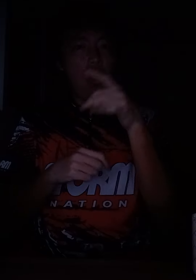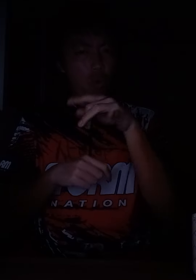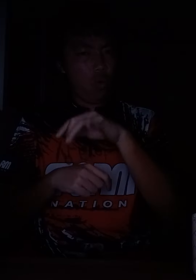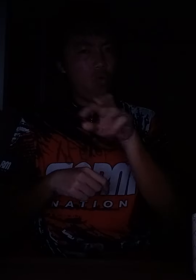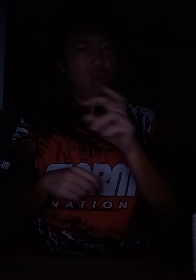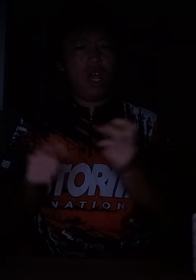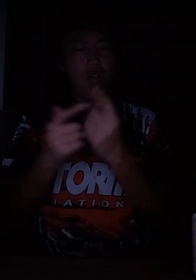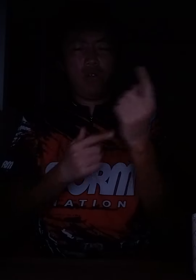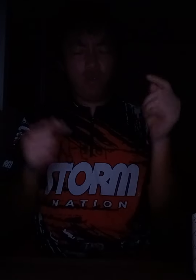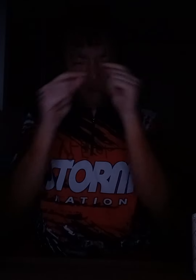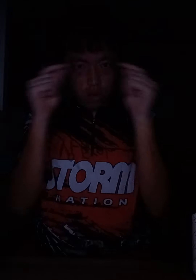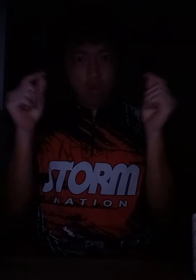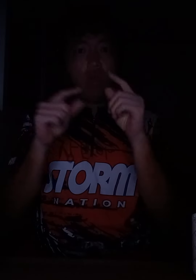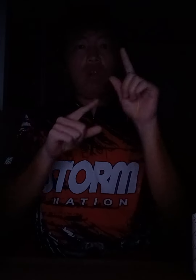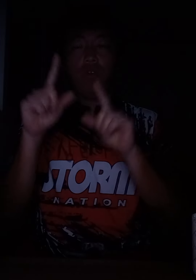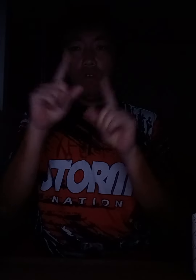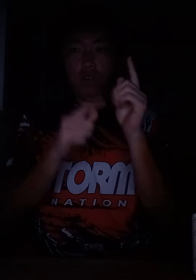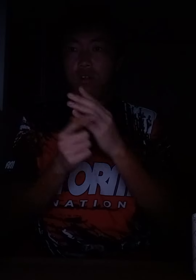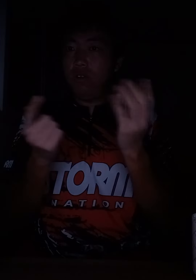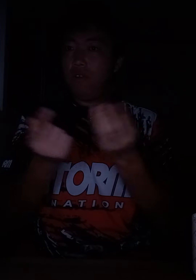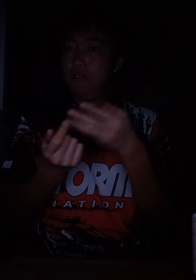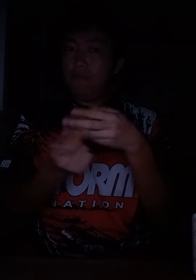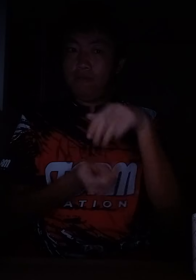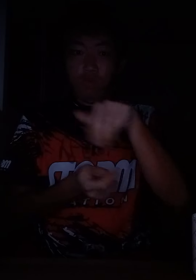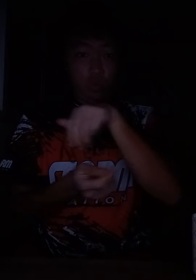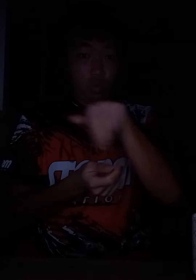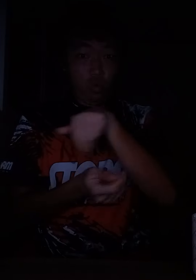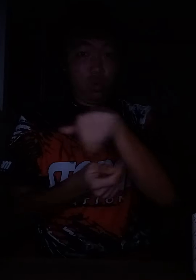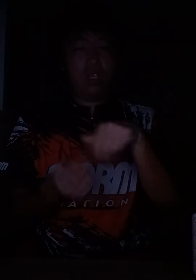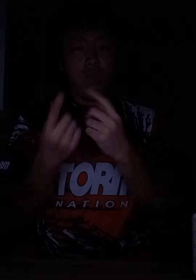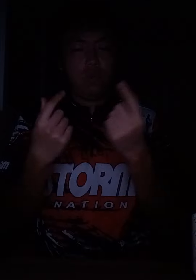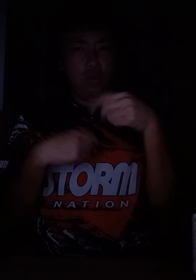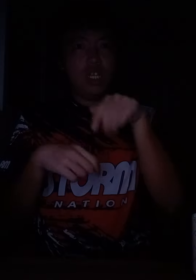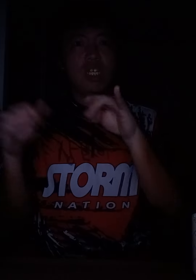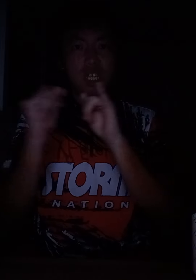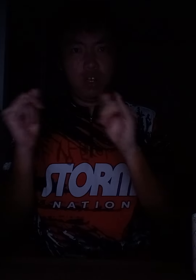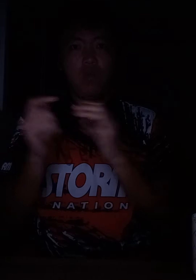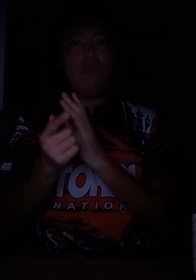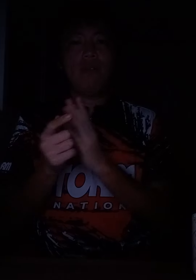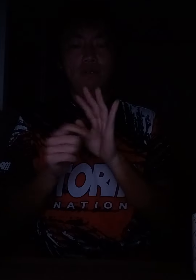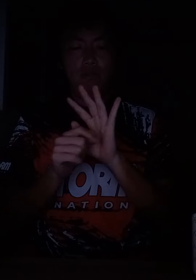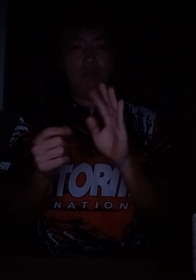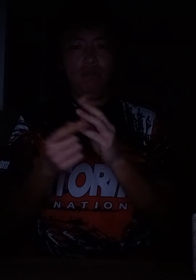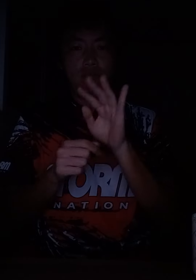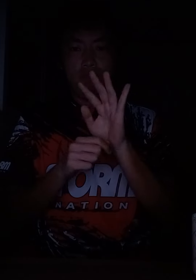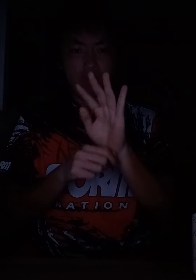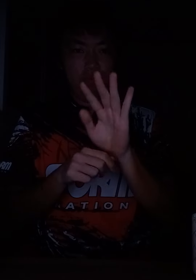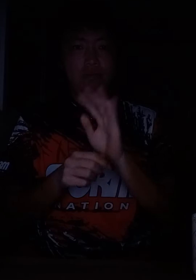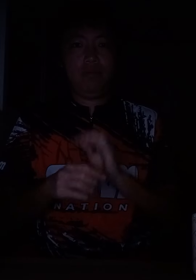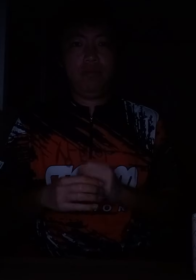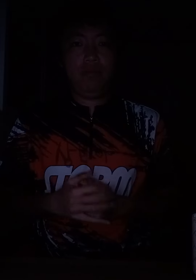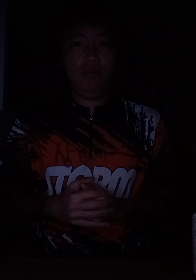노후돼 정전이 발생했다며 변압기를 교체하느라 복구에 시간이 걸렸다고 설명했습니다.